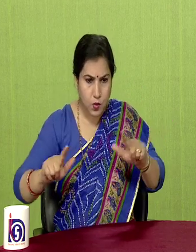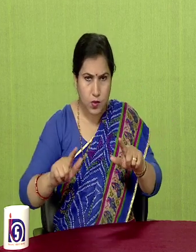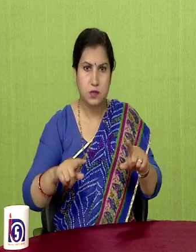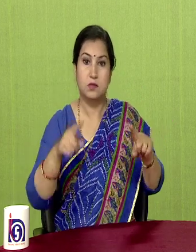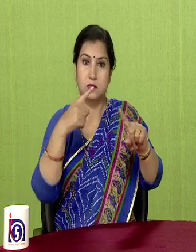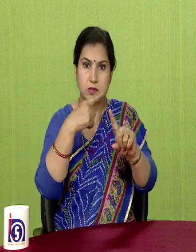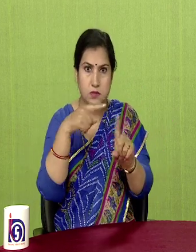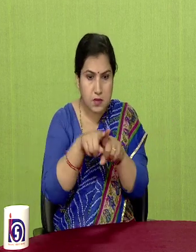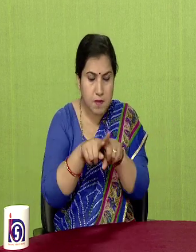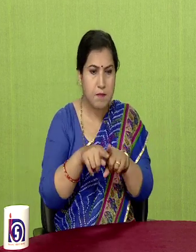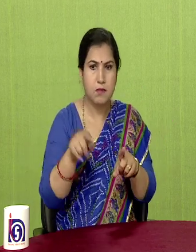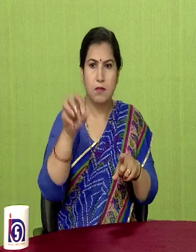विशेषताएं स्पष्ट कर सकेंगे।